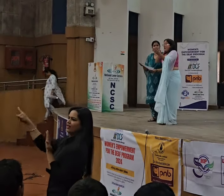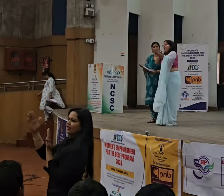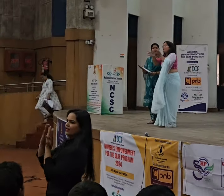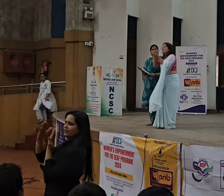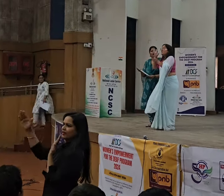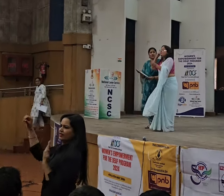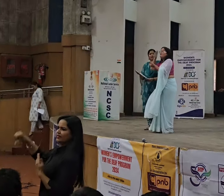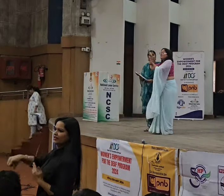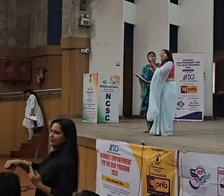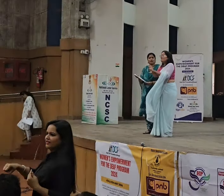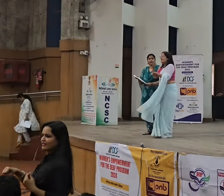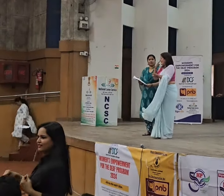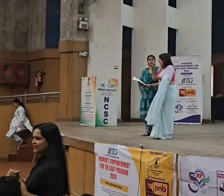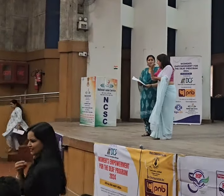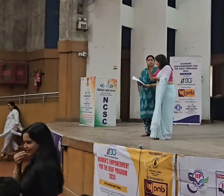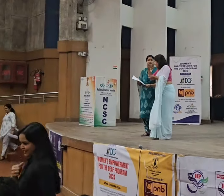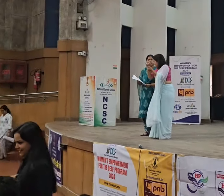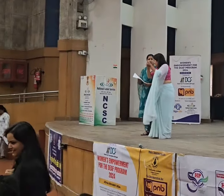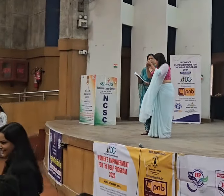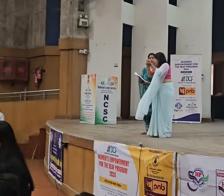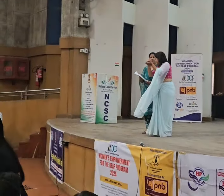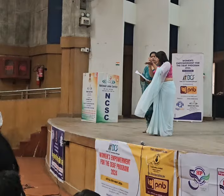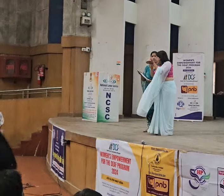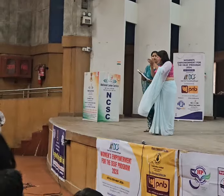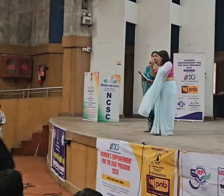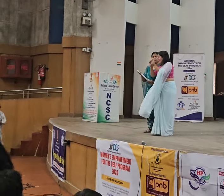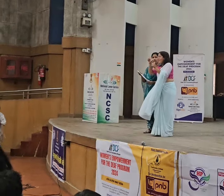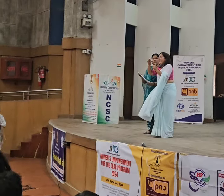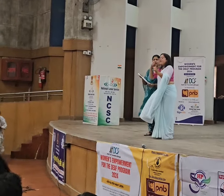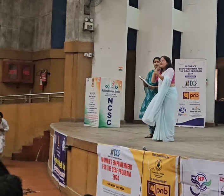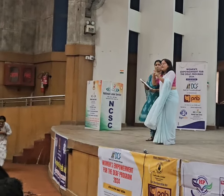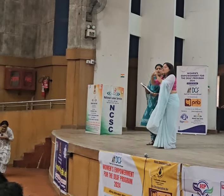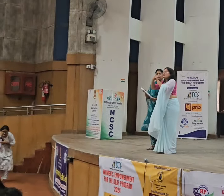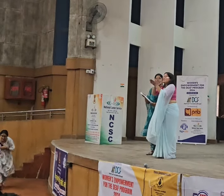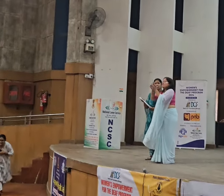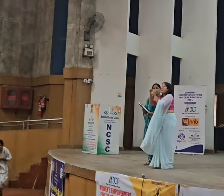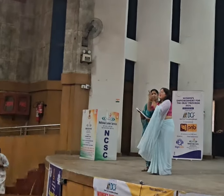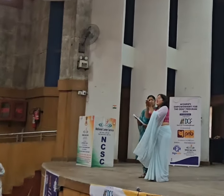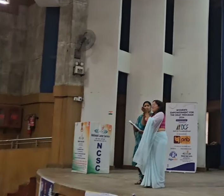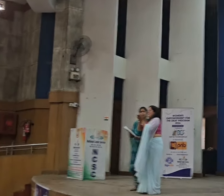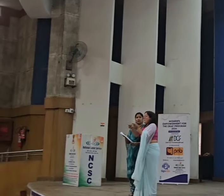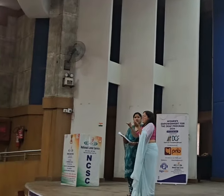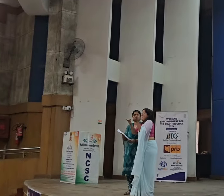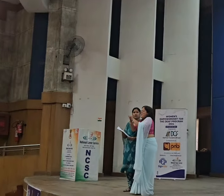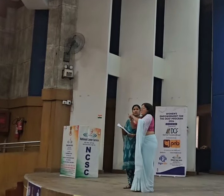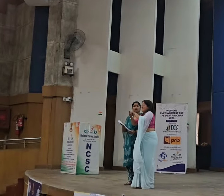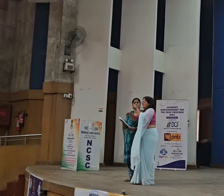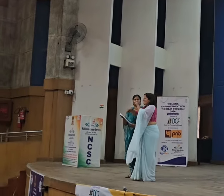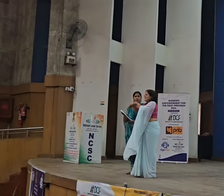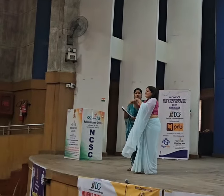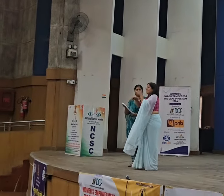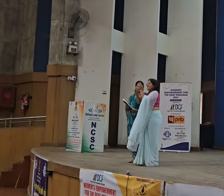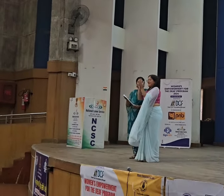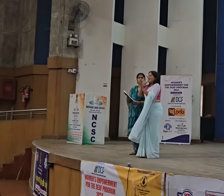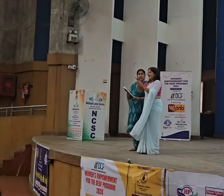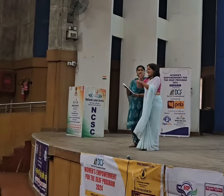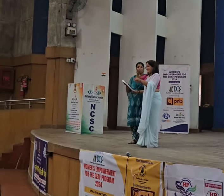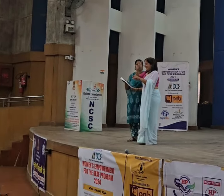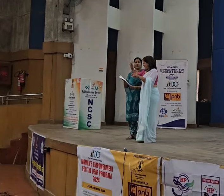क्या मतलब होता है ट्रांसजेंडर का, क्या मतलब होता है कि ना, तो वो आपको बताने वाली है। एक ट्रांसजेंडर अभी एक आएंगी, वो बताएंगी,